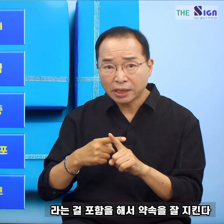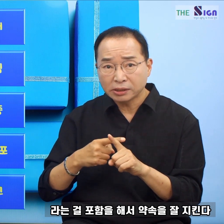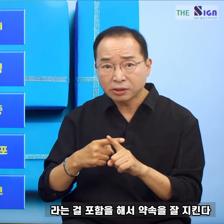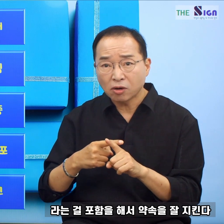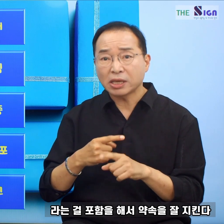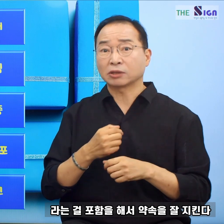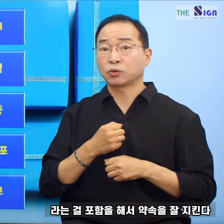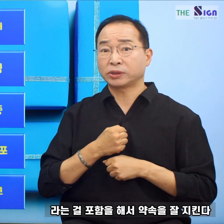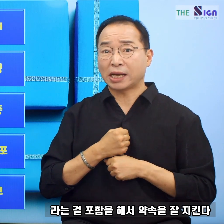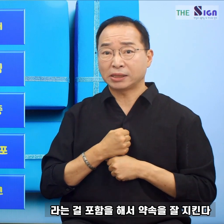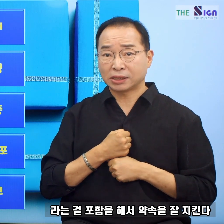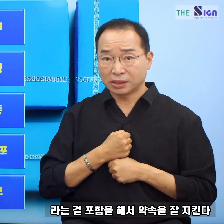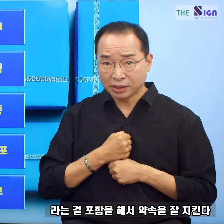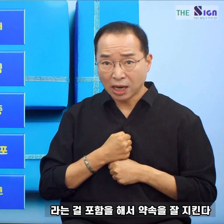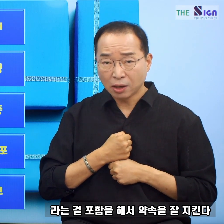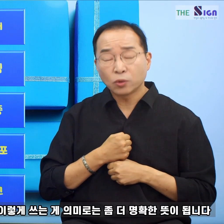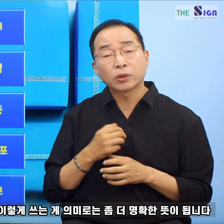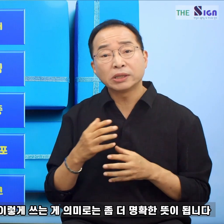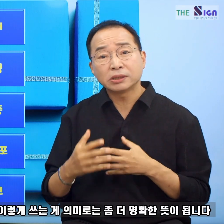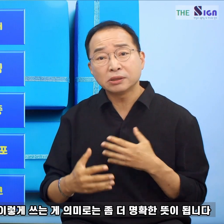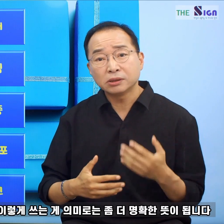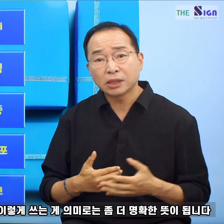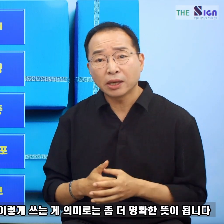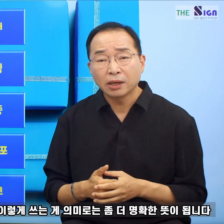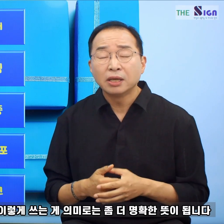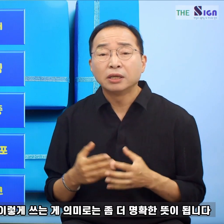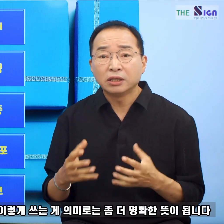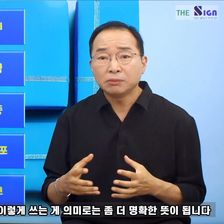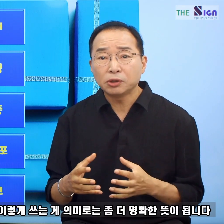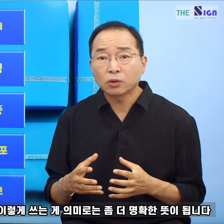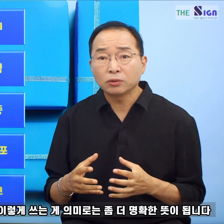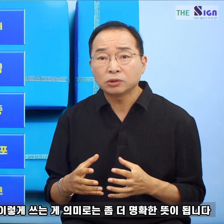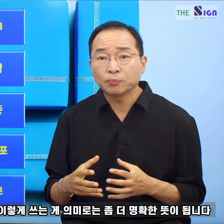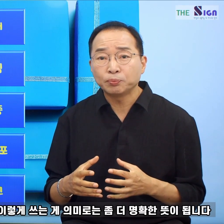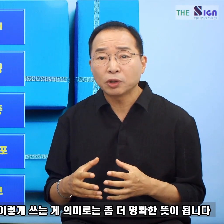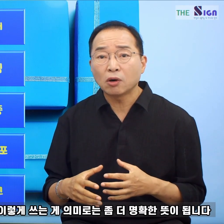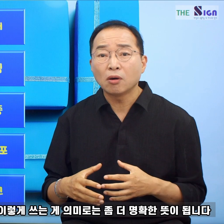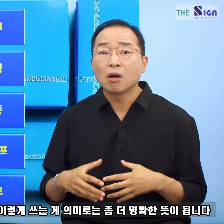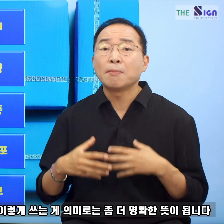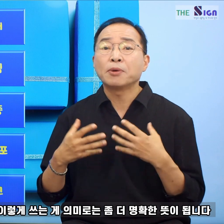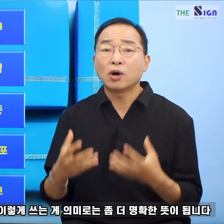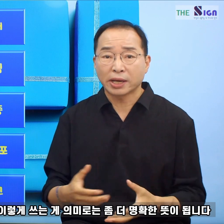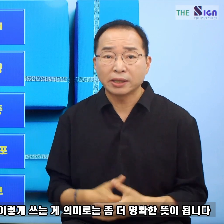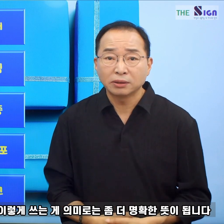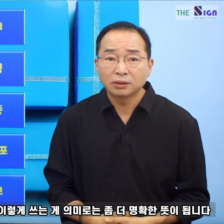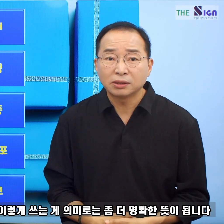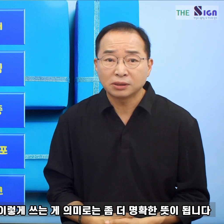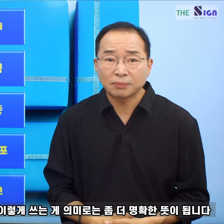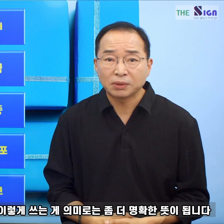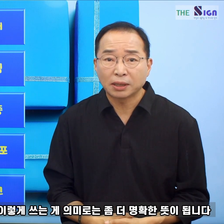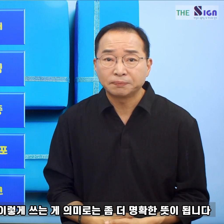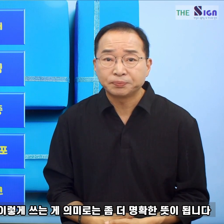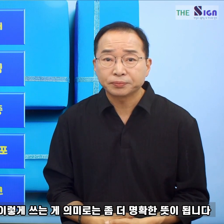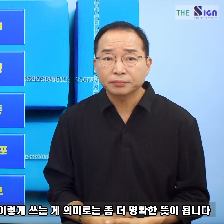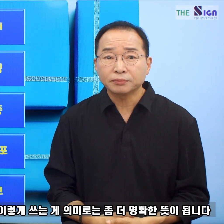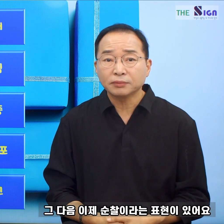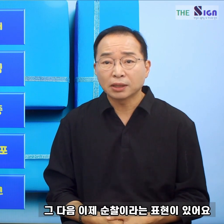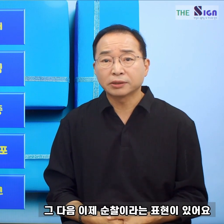해서 약속을 잘 지킨다 이렇게 쓰는 게 의미로는 좀 더 명확한 뜻이 됩니다. 그 다음에